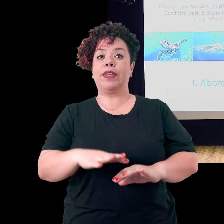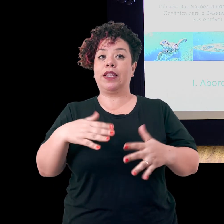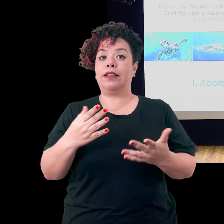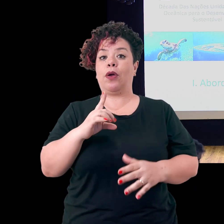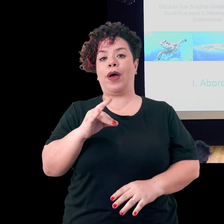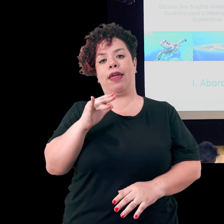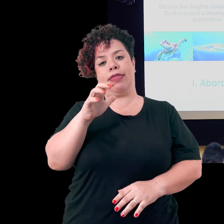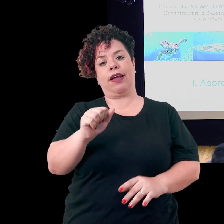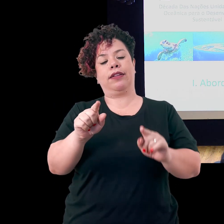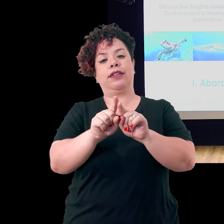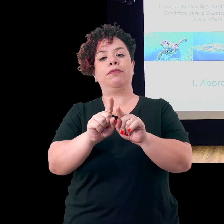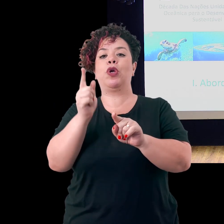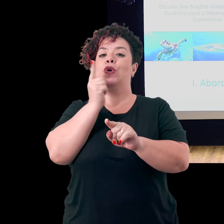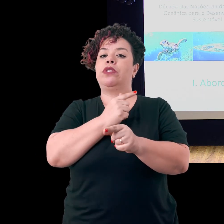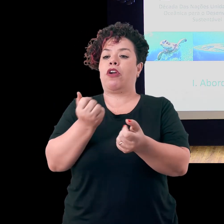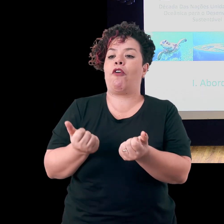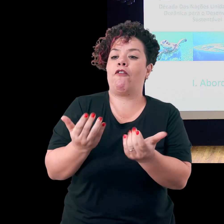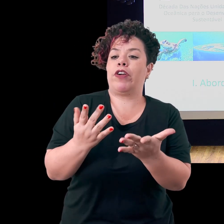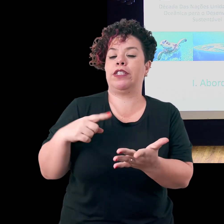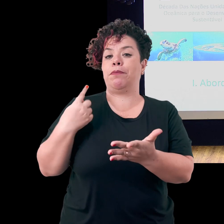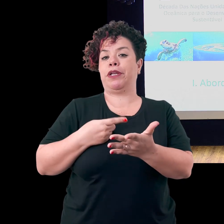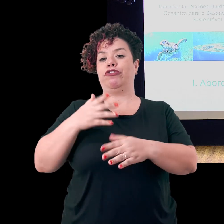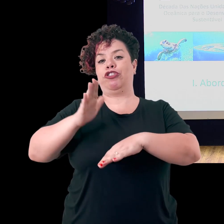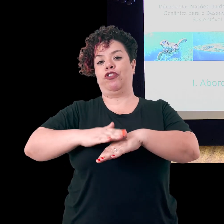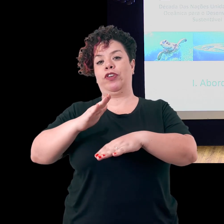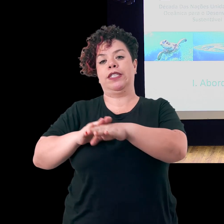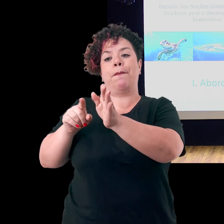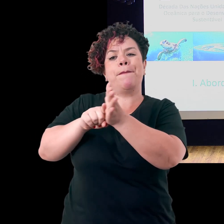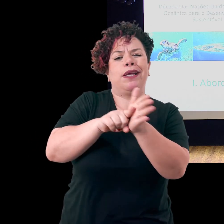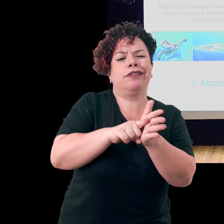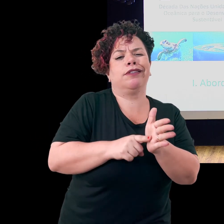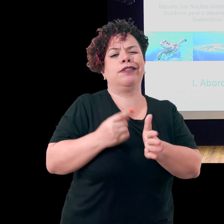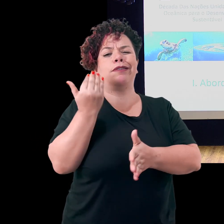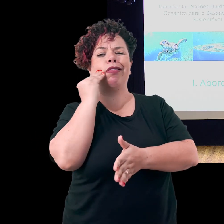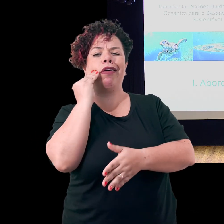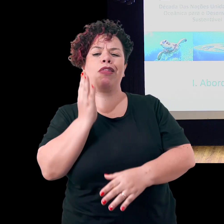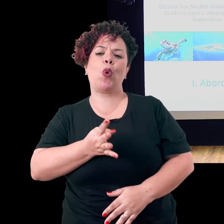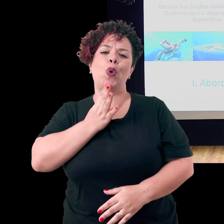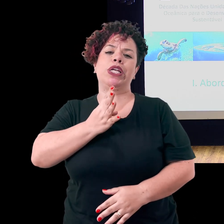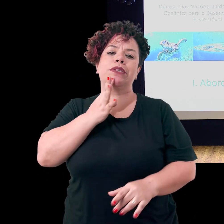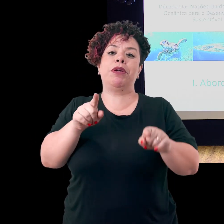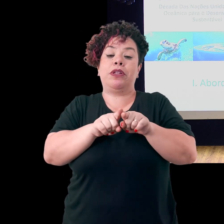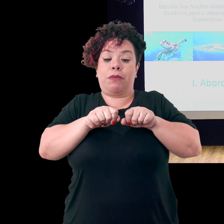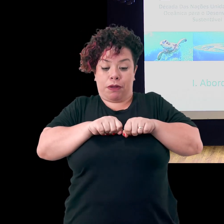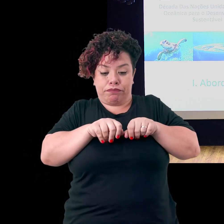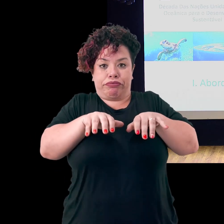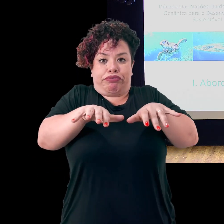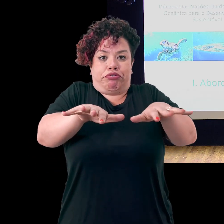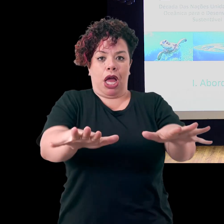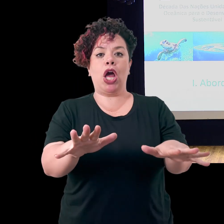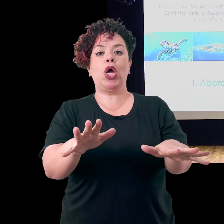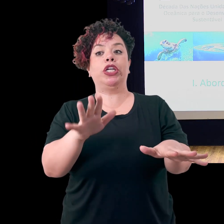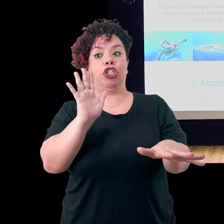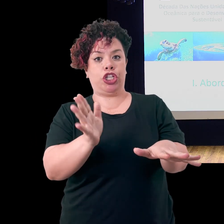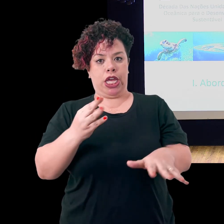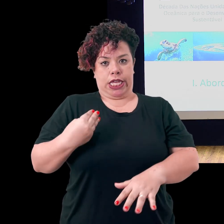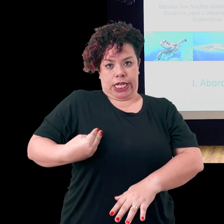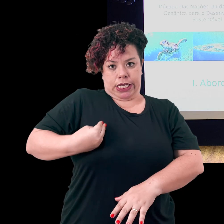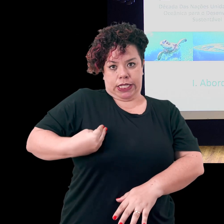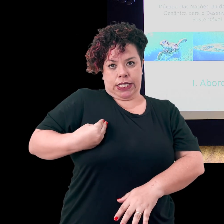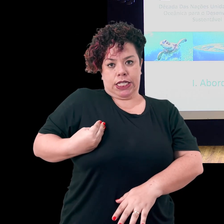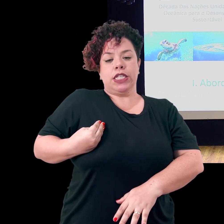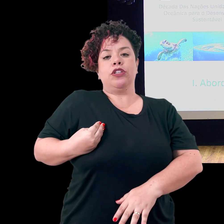Então, a década vem para a gente produzir esse conhecimento, mas também para que a gente pegue e dissemine o conhecimento que já